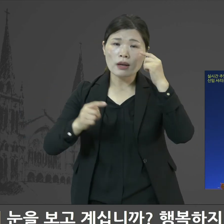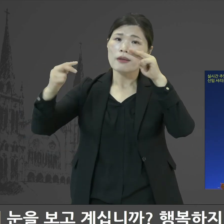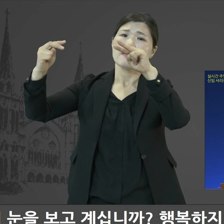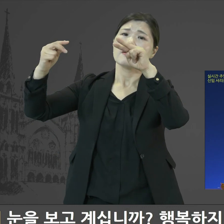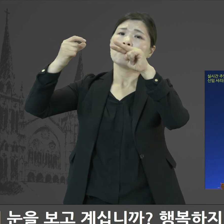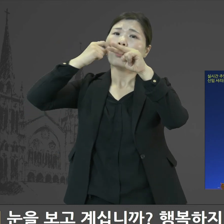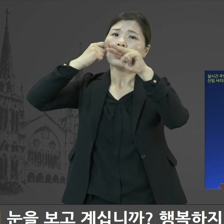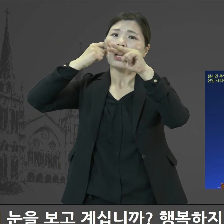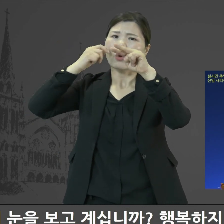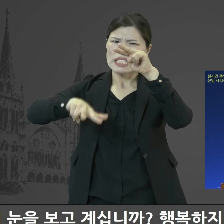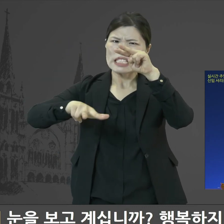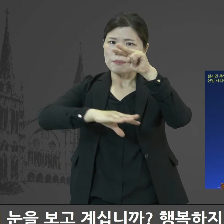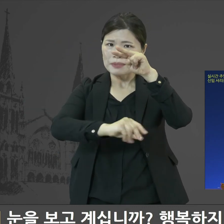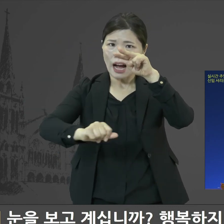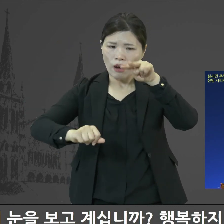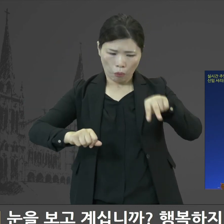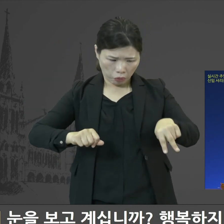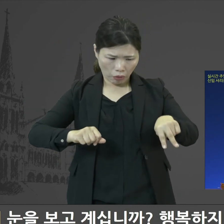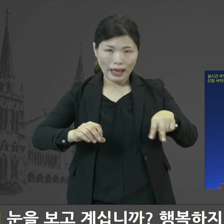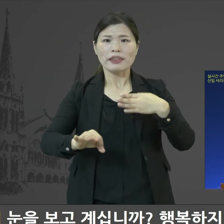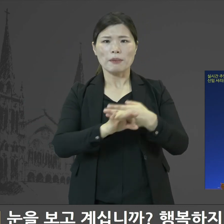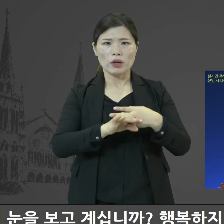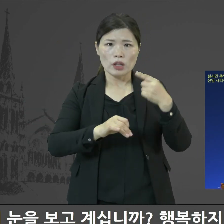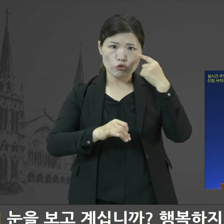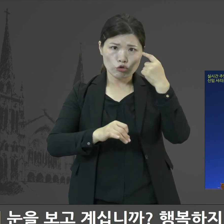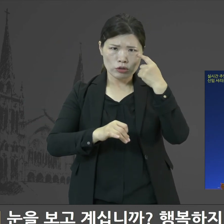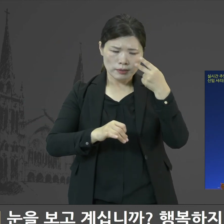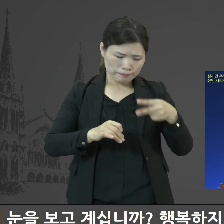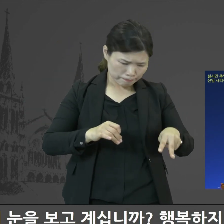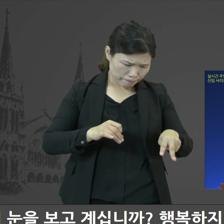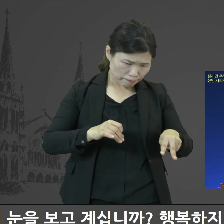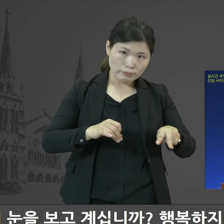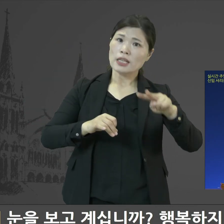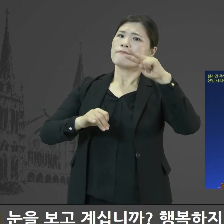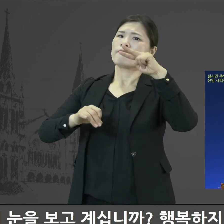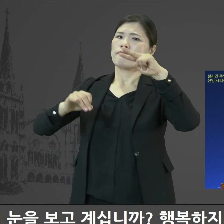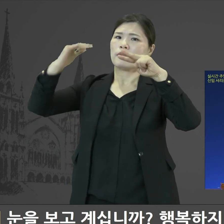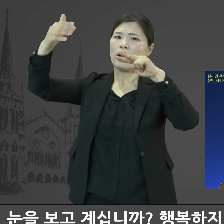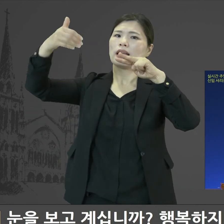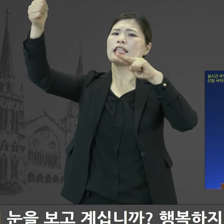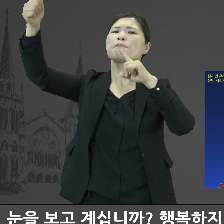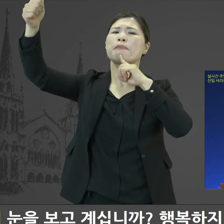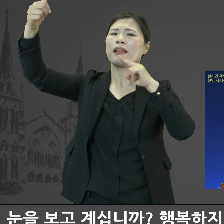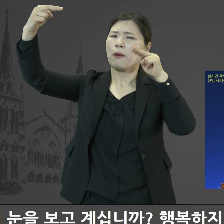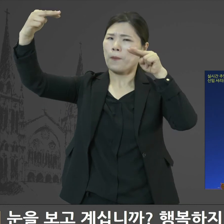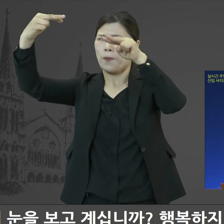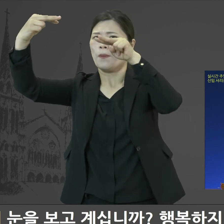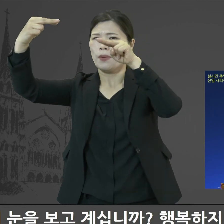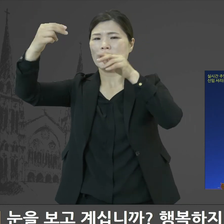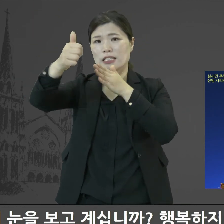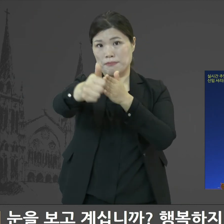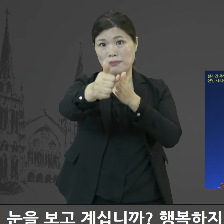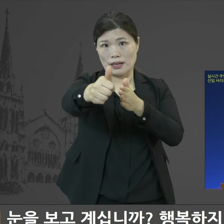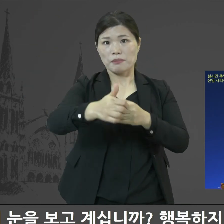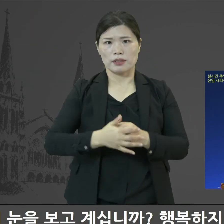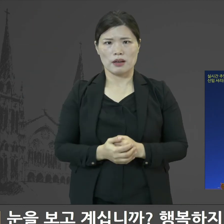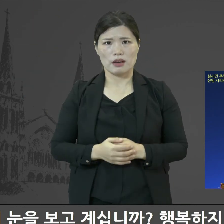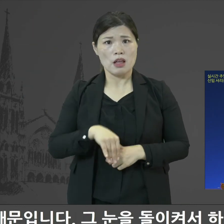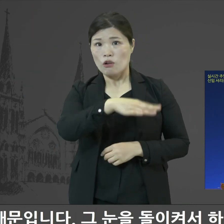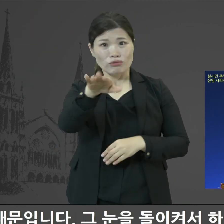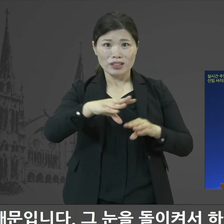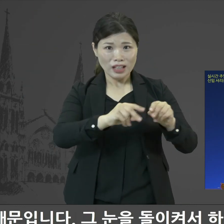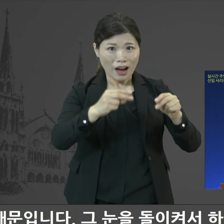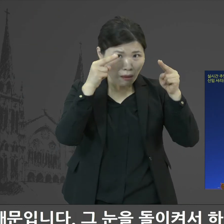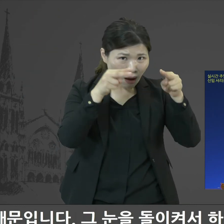보고 있다면 그 눈을 돌이켜서 하나님 보기를 간절히 소망합니다. 우리는 땅을 보고 살 자들이 아닙니다.